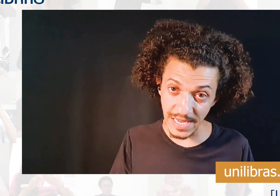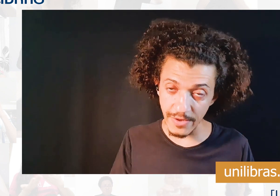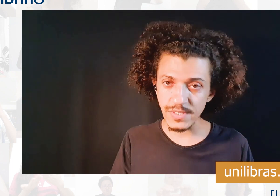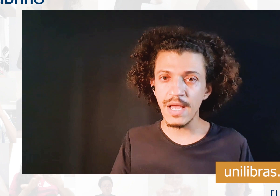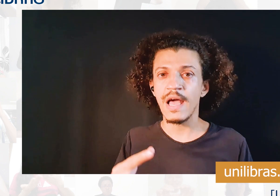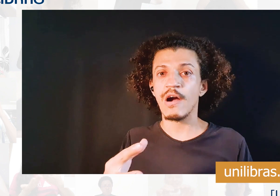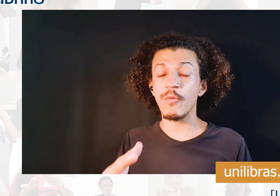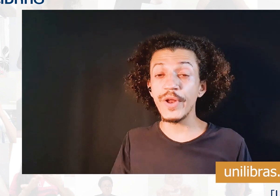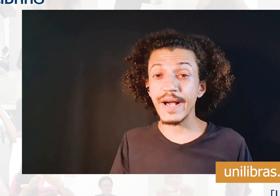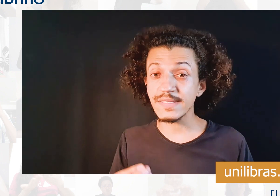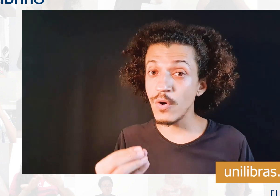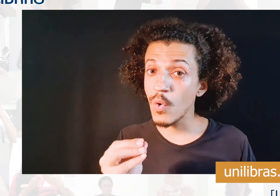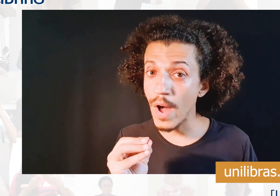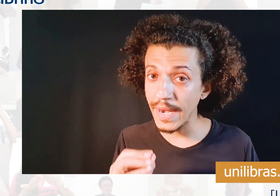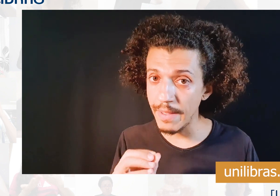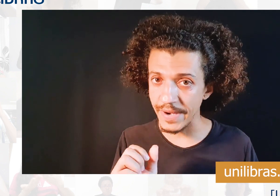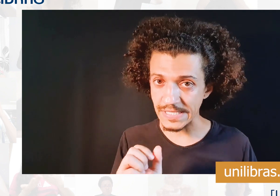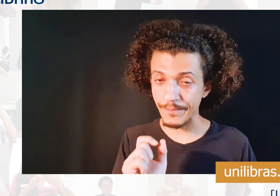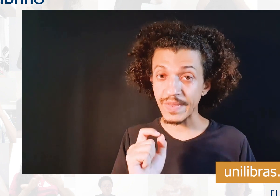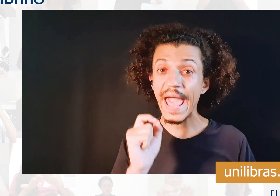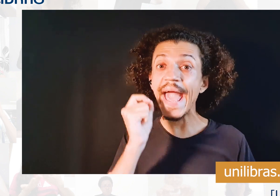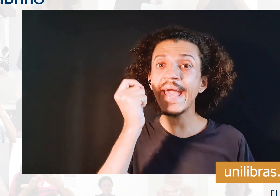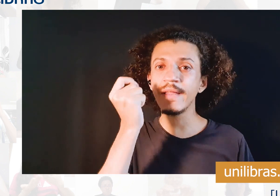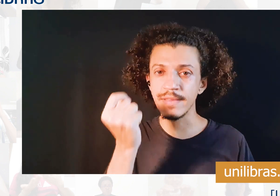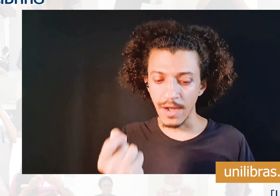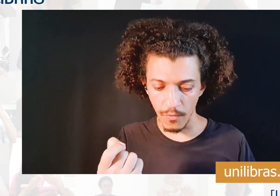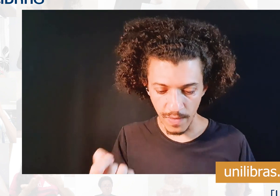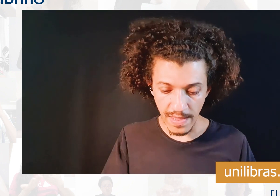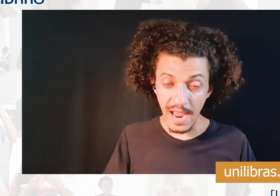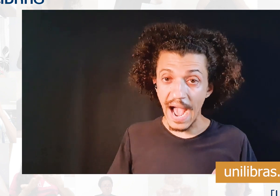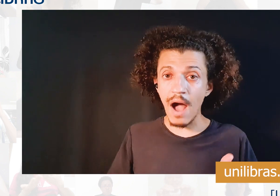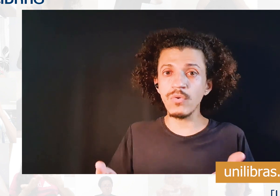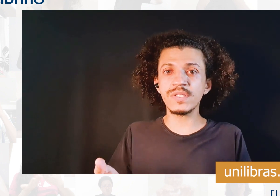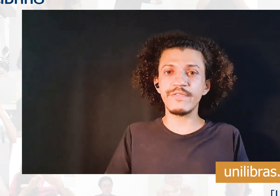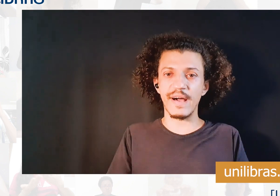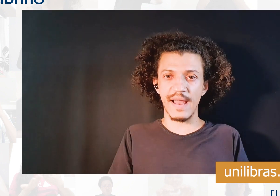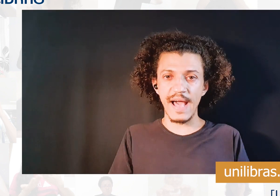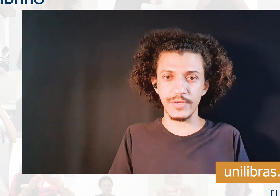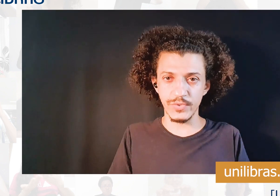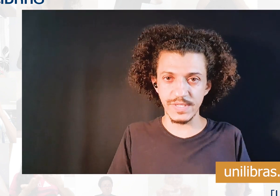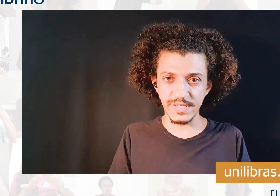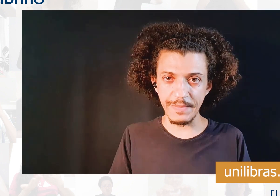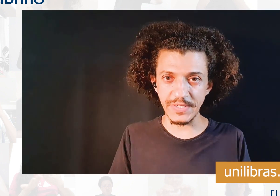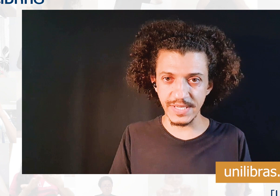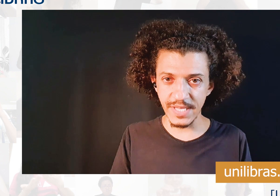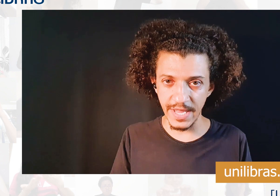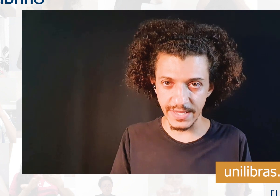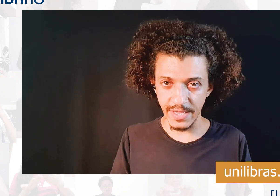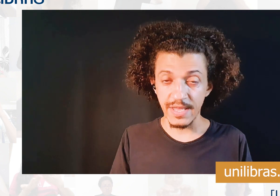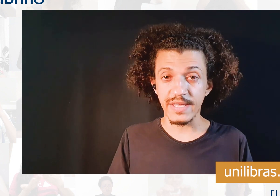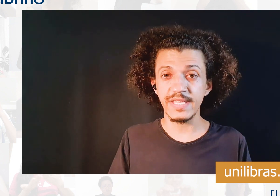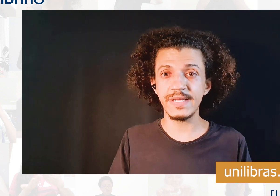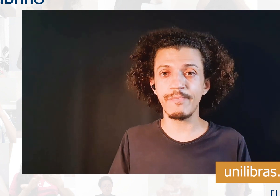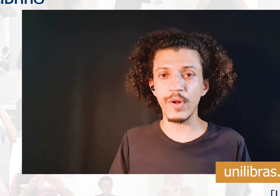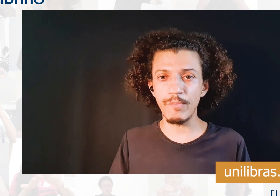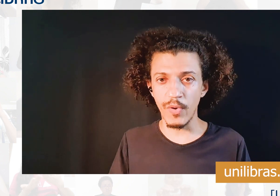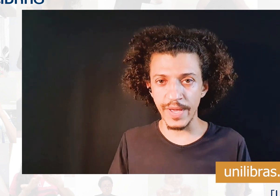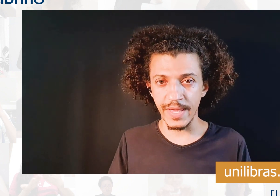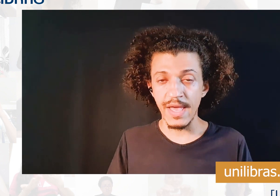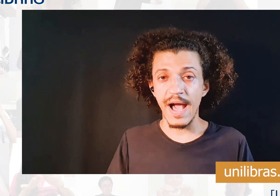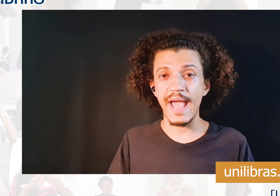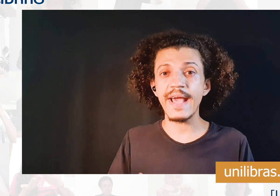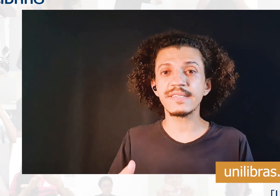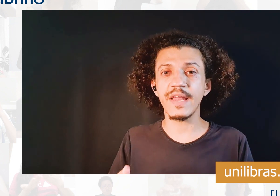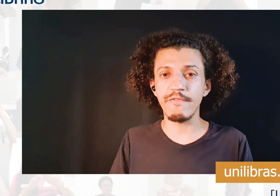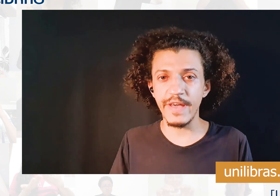surdos brasileiros, comunicação com a Libras. Então, ao se falar de um sistema de escrita que se